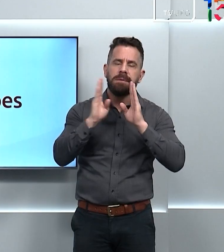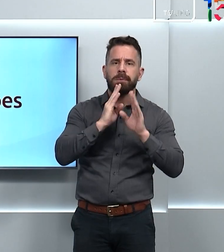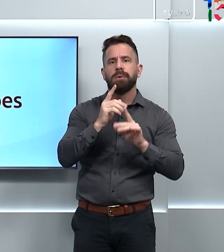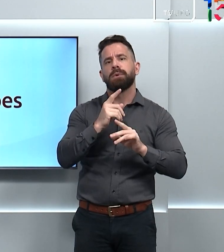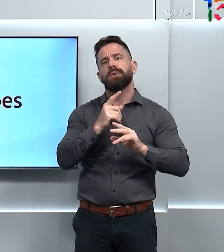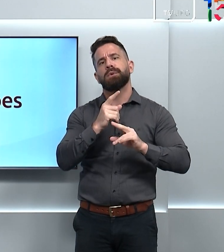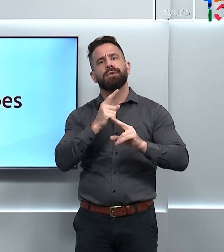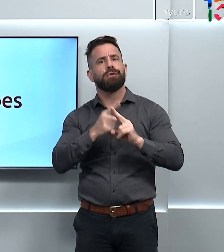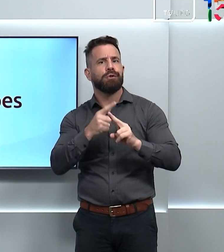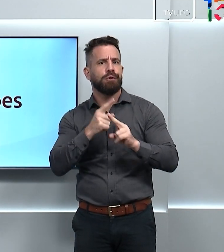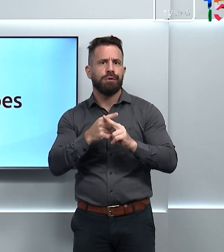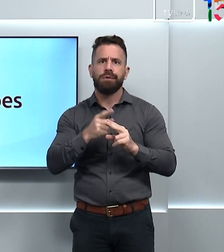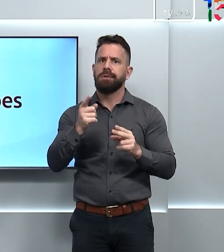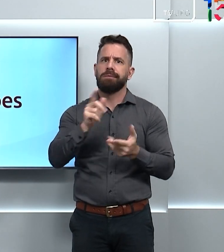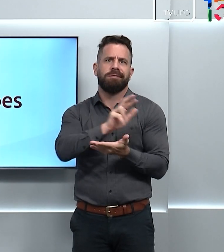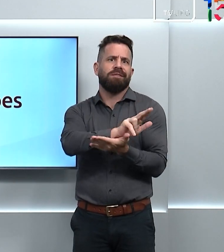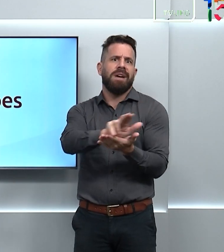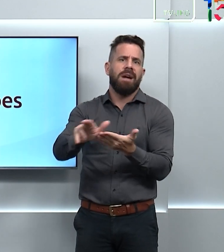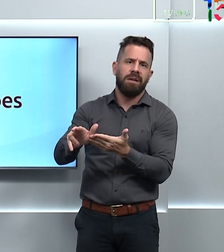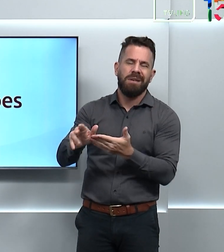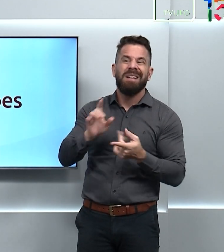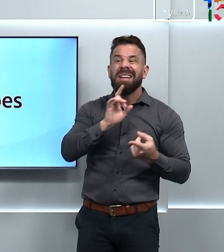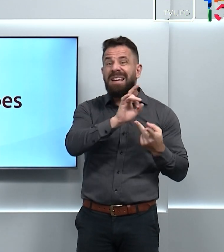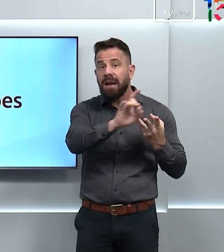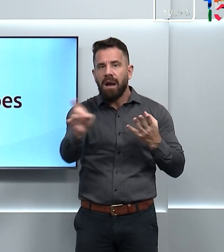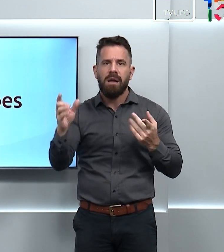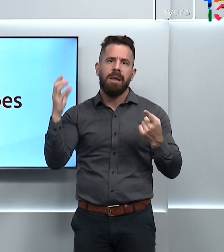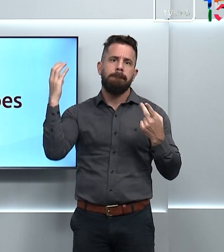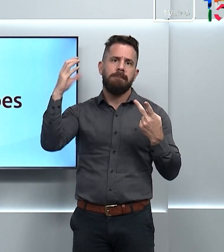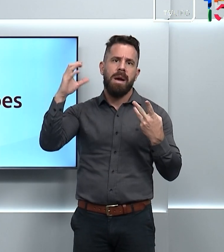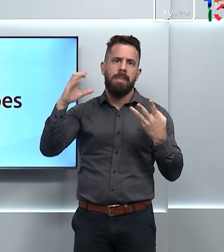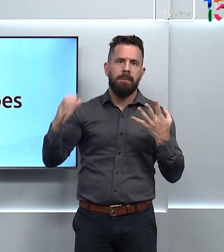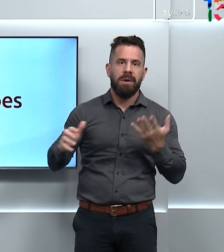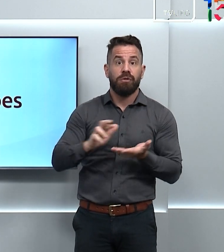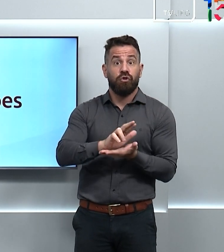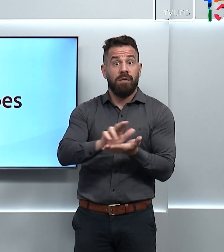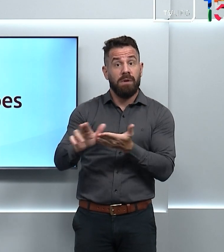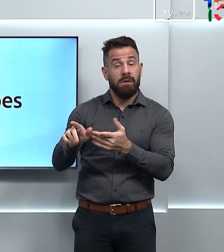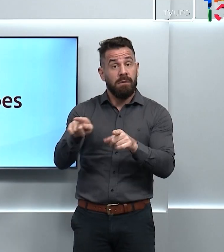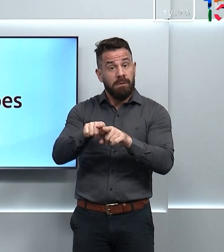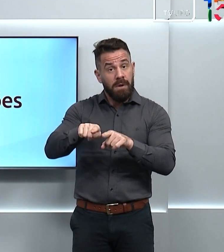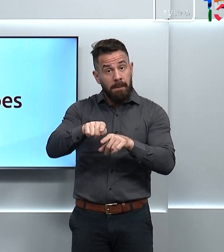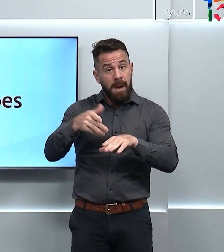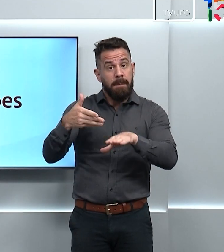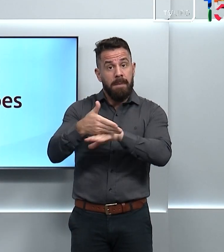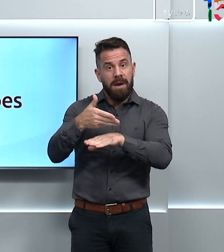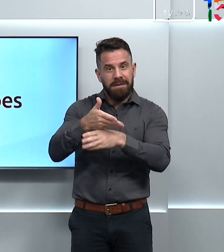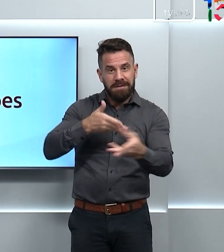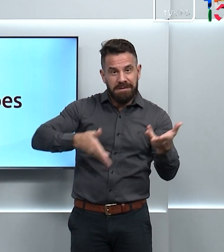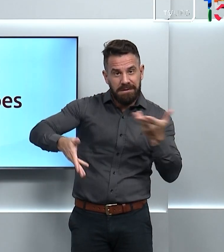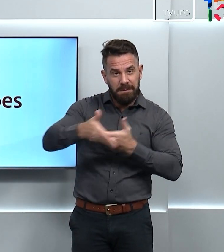X. Em cada rede a gente posta conteúdos diferentes e você também pode participar com a gente.